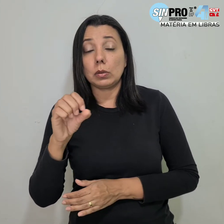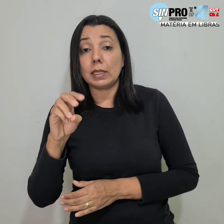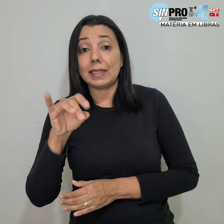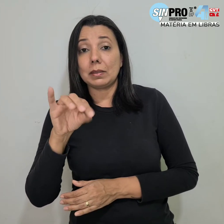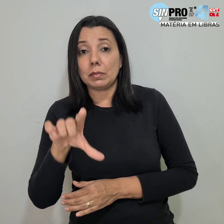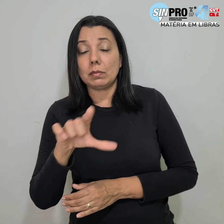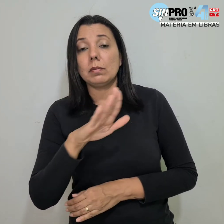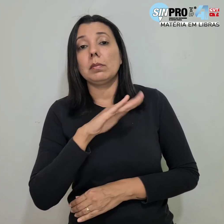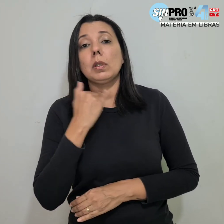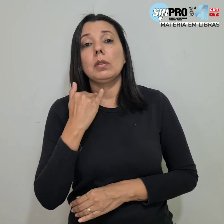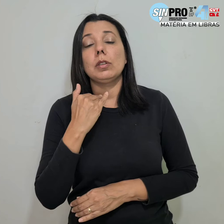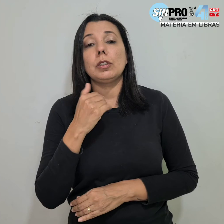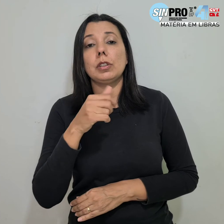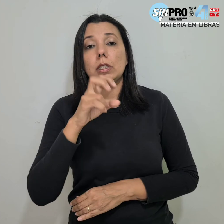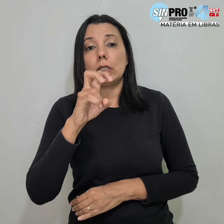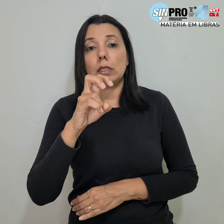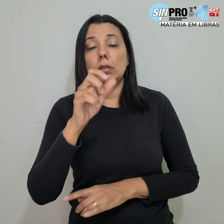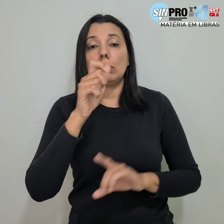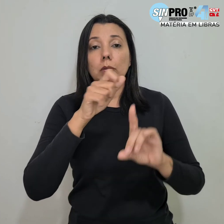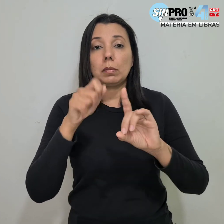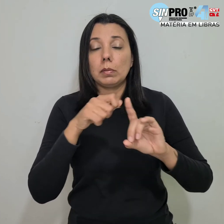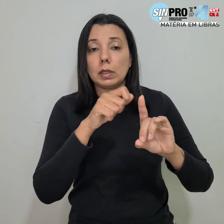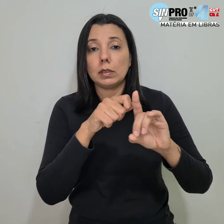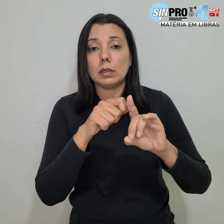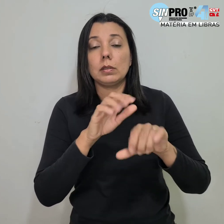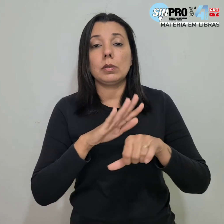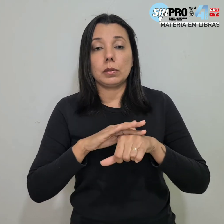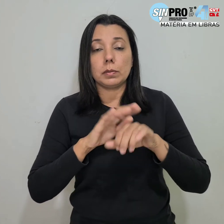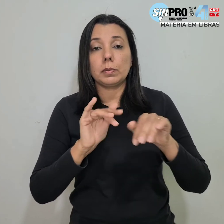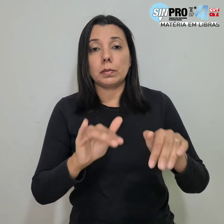mil mortes em 5 meses de pandemia.